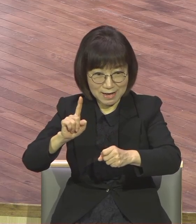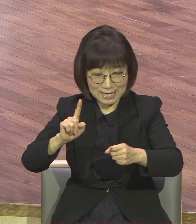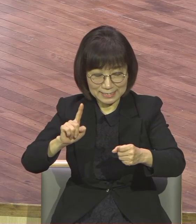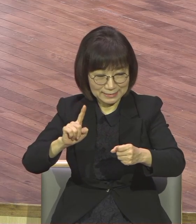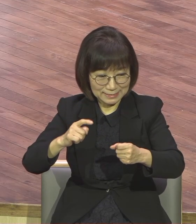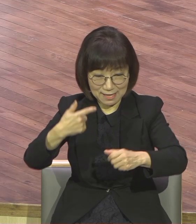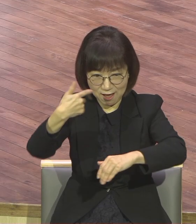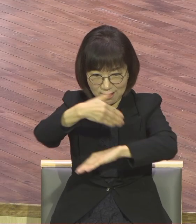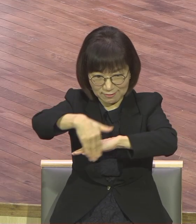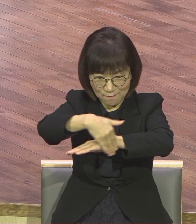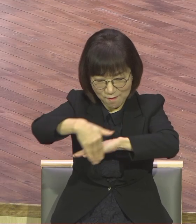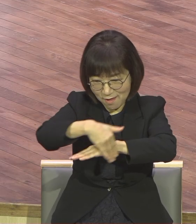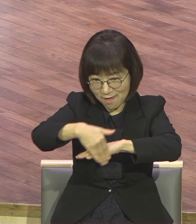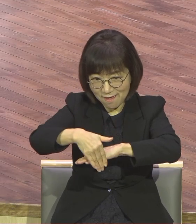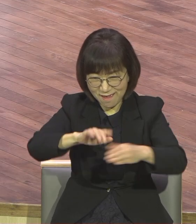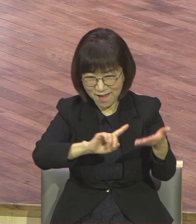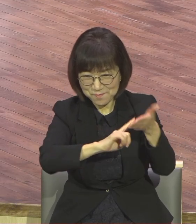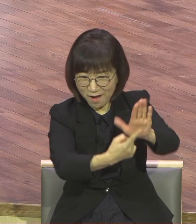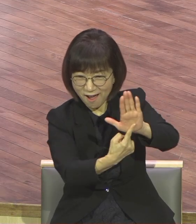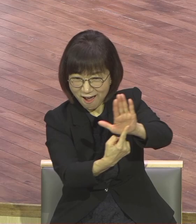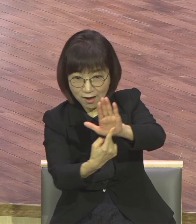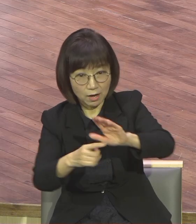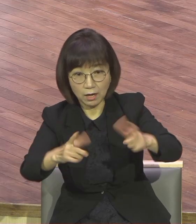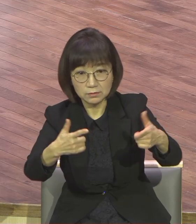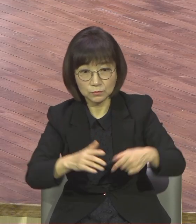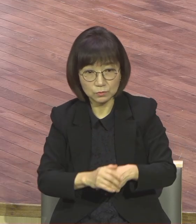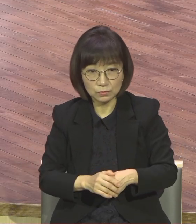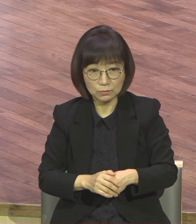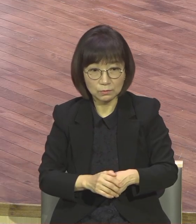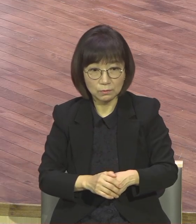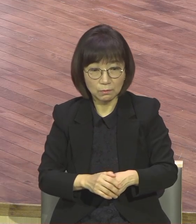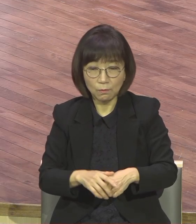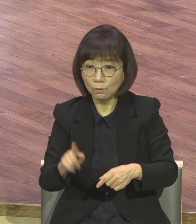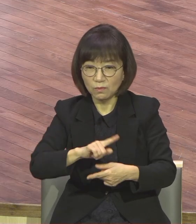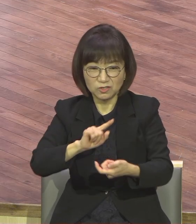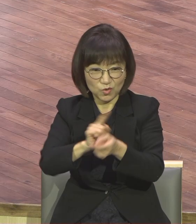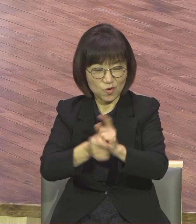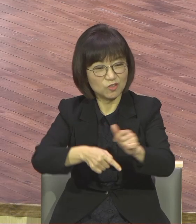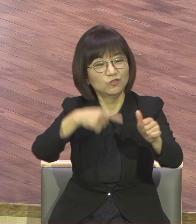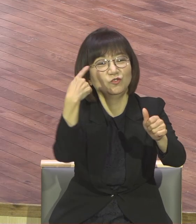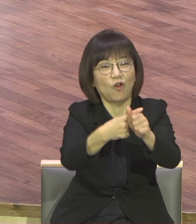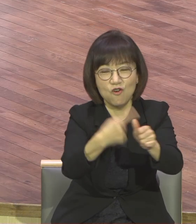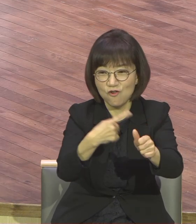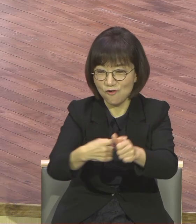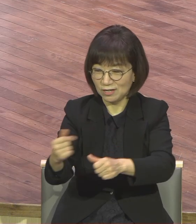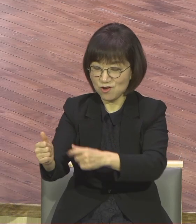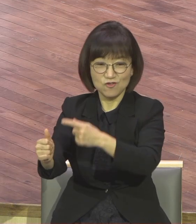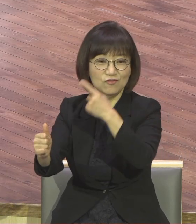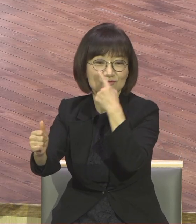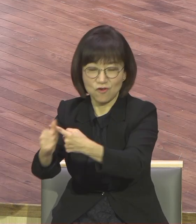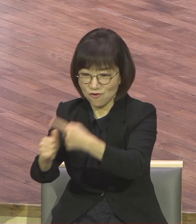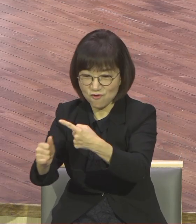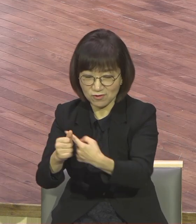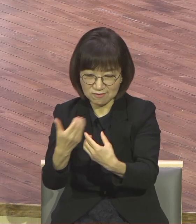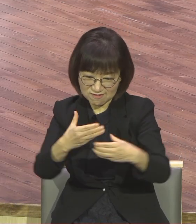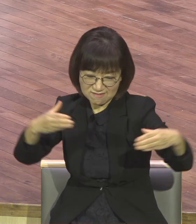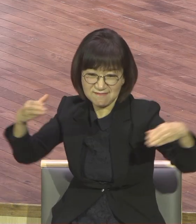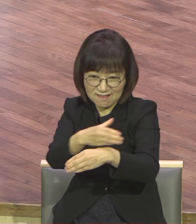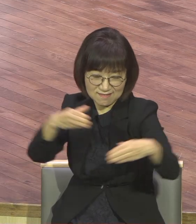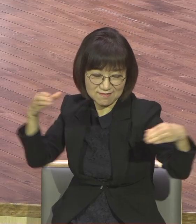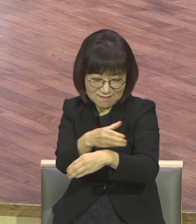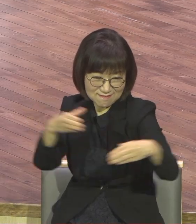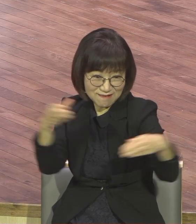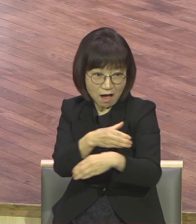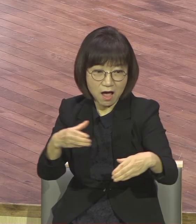새로운 어떤 정책보다도 계속해서 네거티브 부정적인 것으로